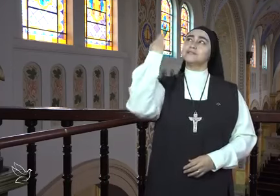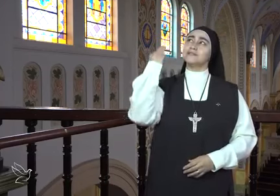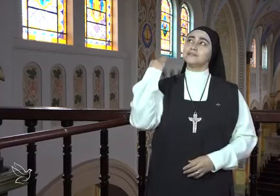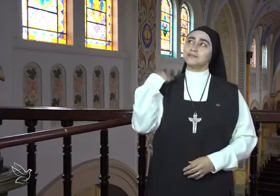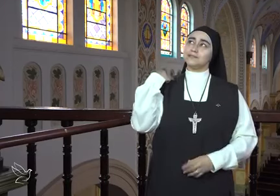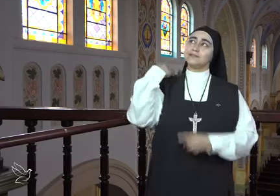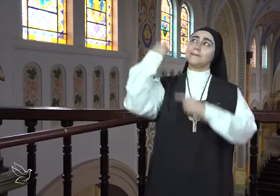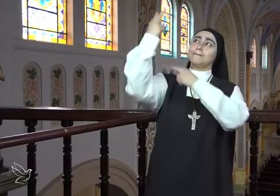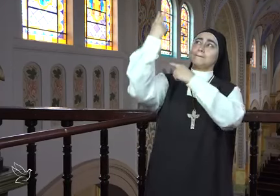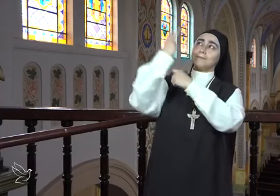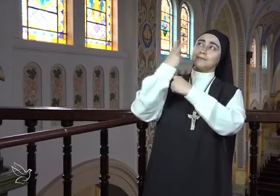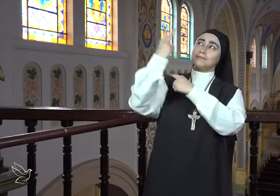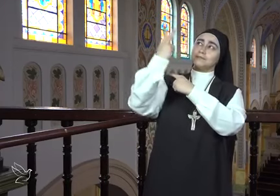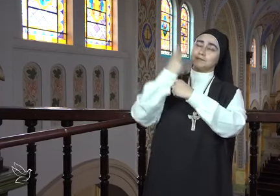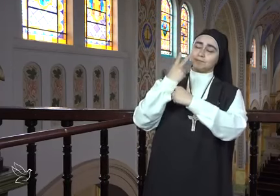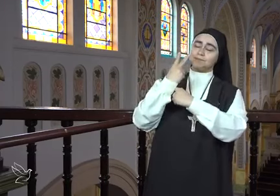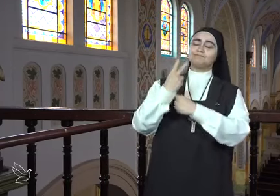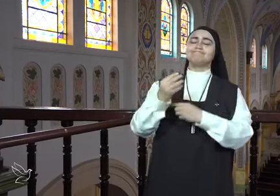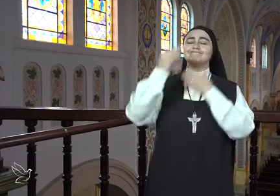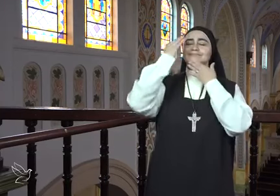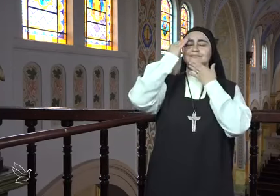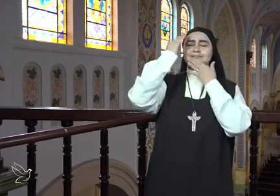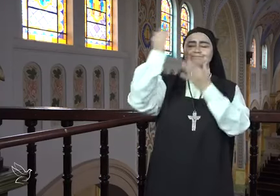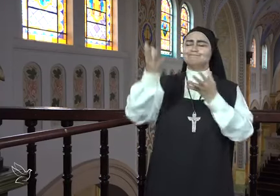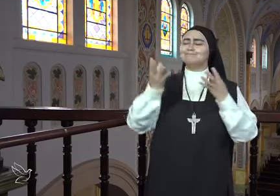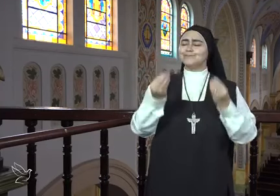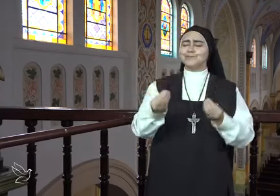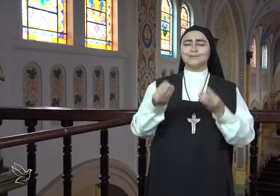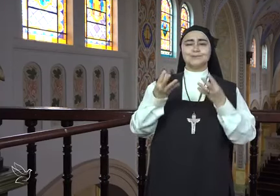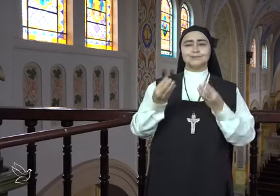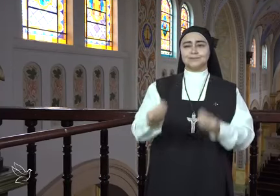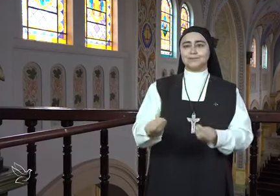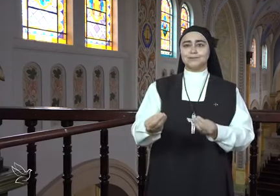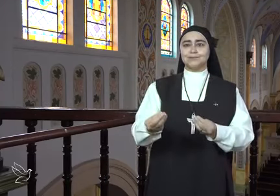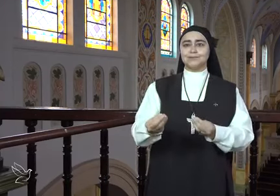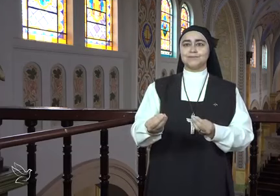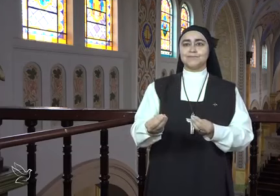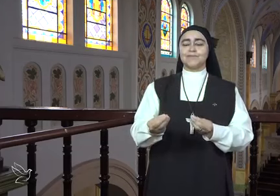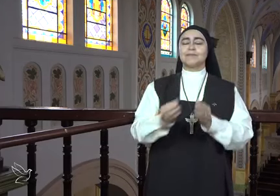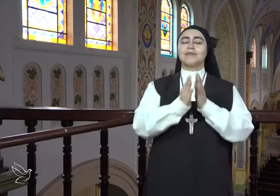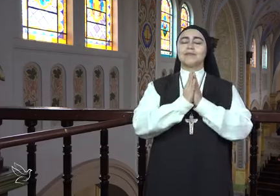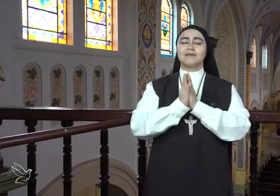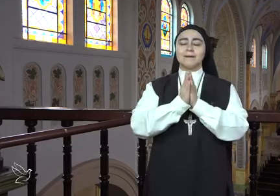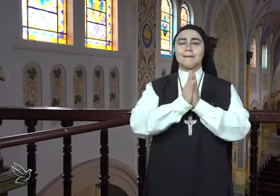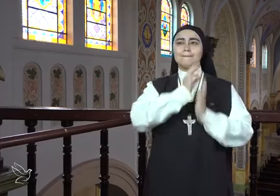amparo. E para mais vos agradecer, nós vos saudamos com a Salve Rainha.